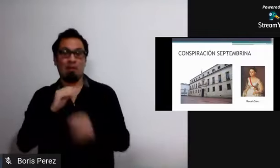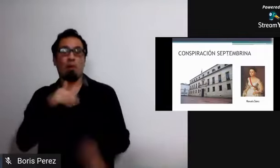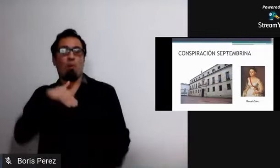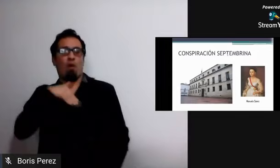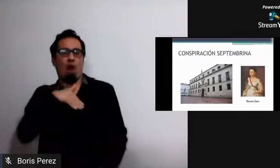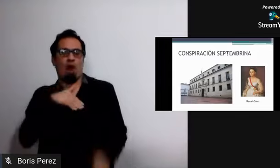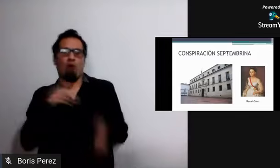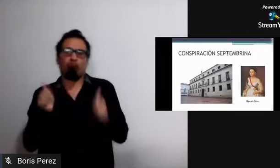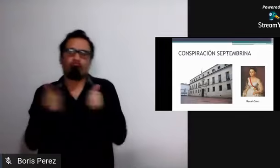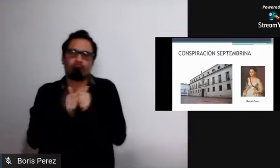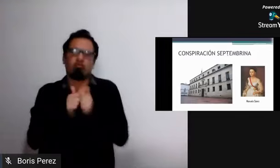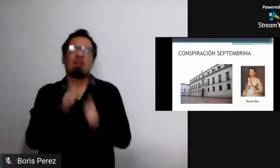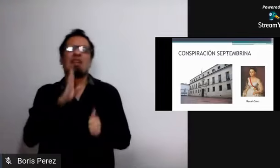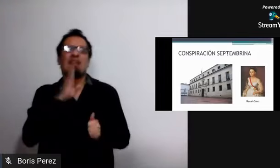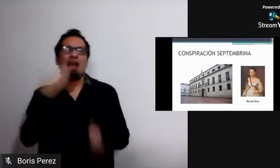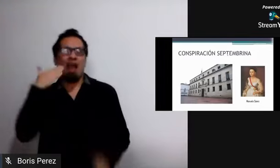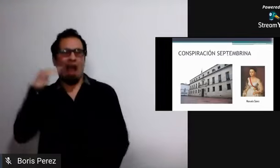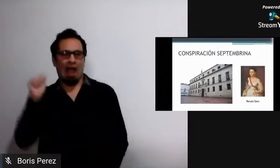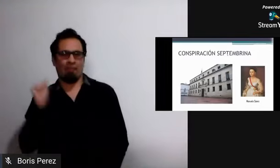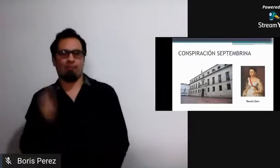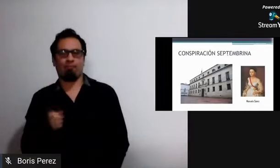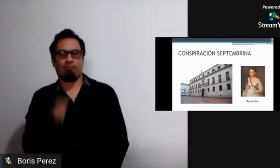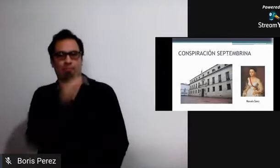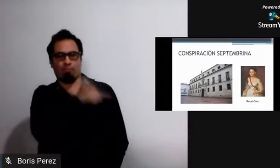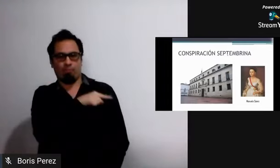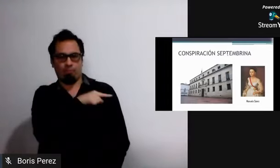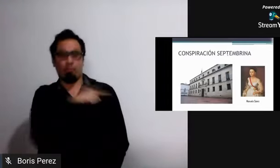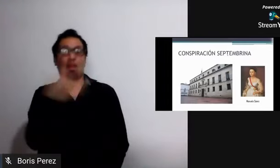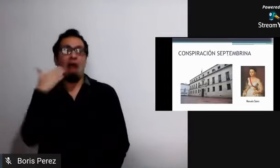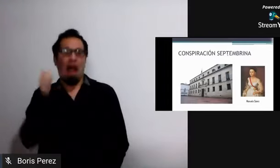para revolucionar en contra de Bolívar,